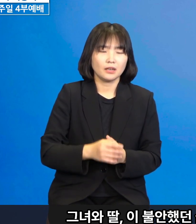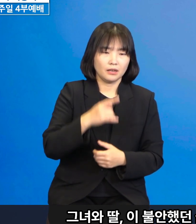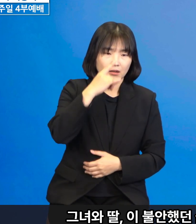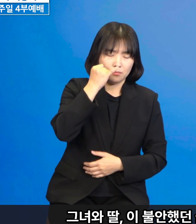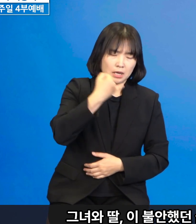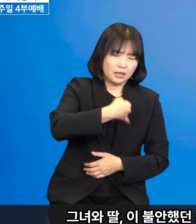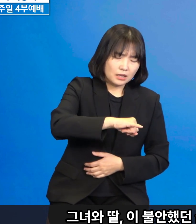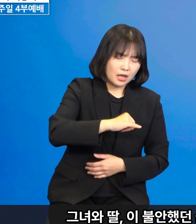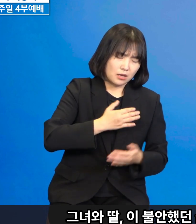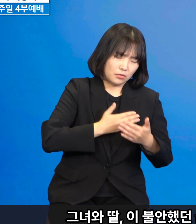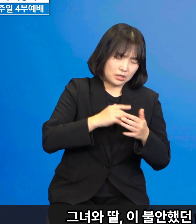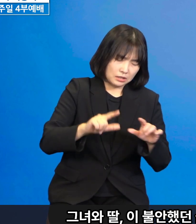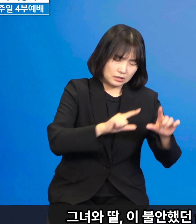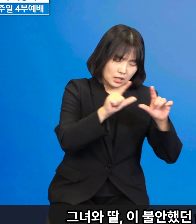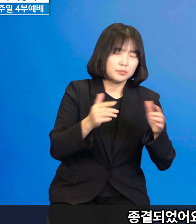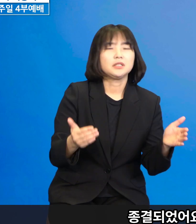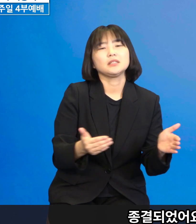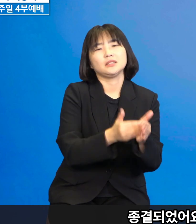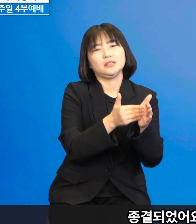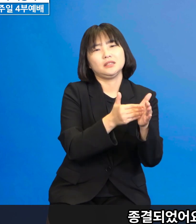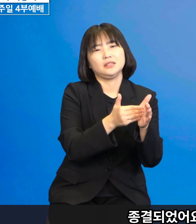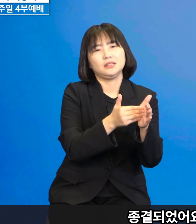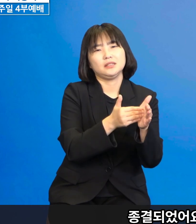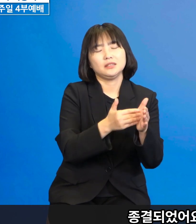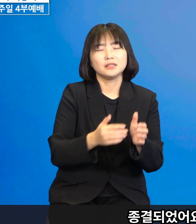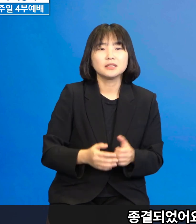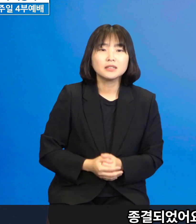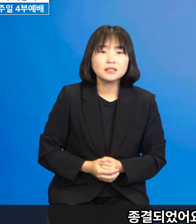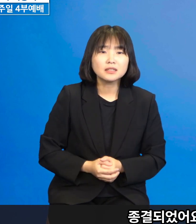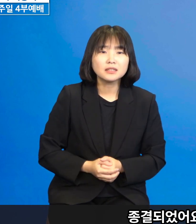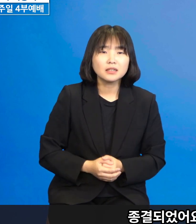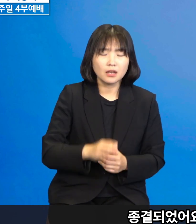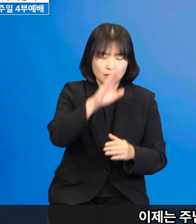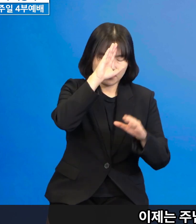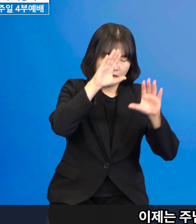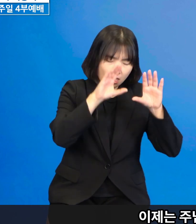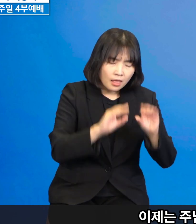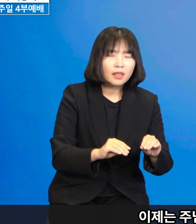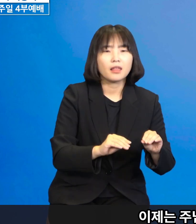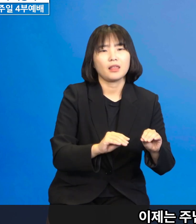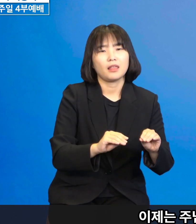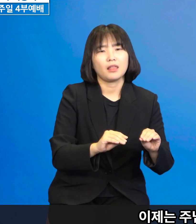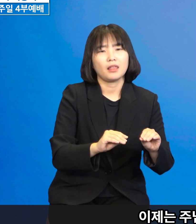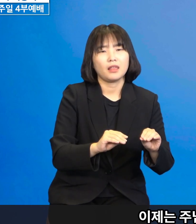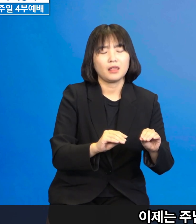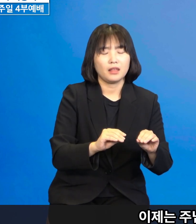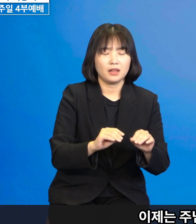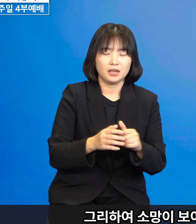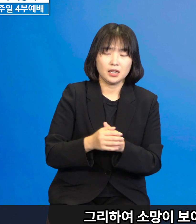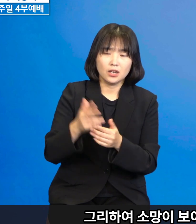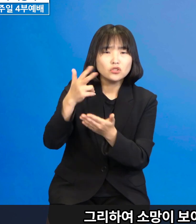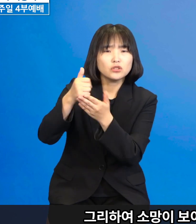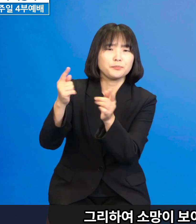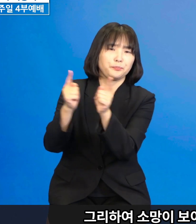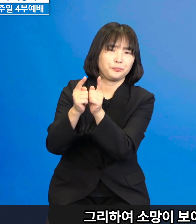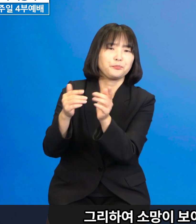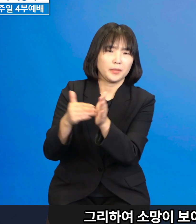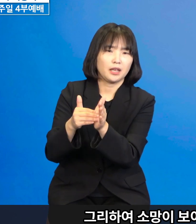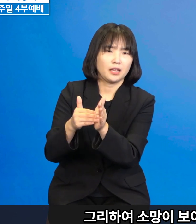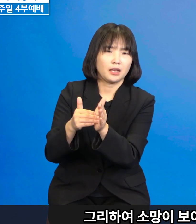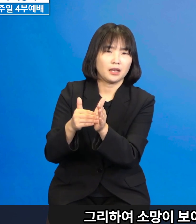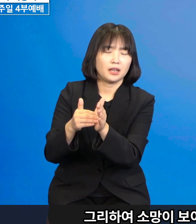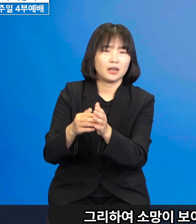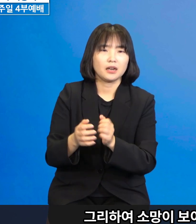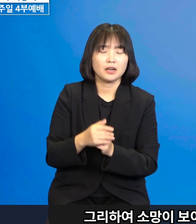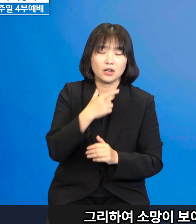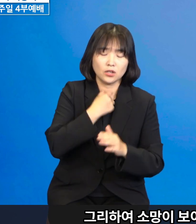바로 그날로 종결되었어요. 종결되었어요. 치유되었습니다. 이제는 주님을 만났습니다. 그리하여